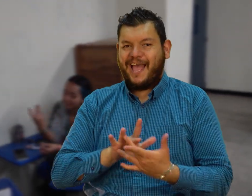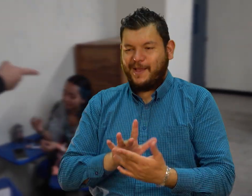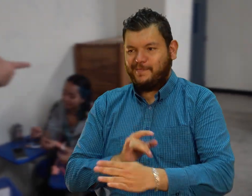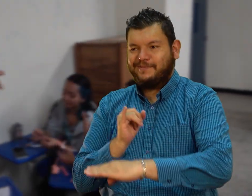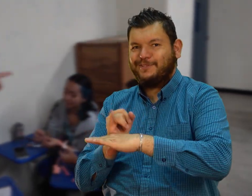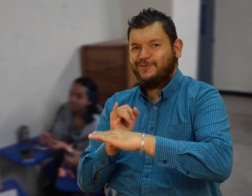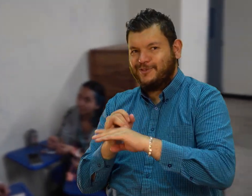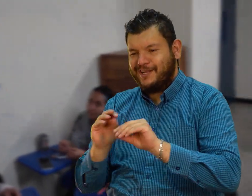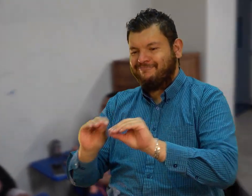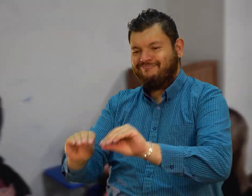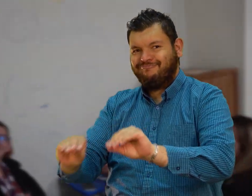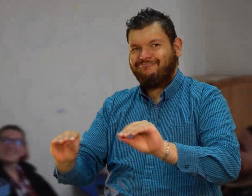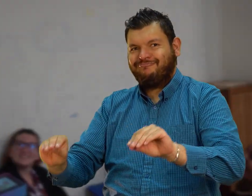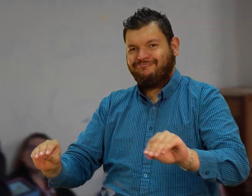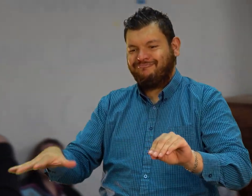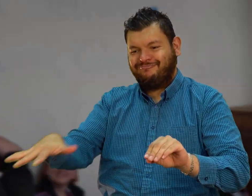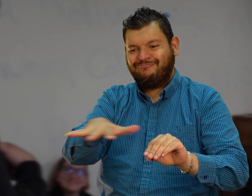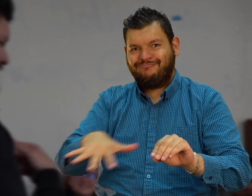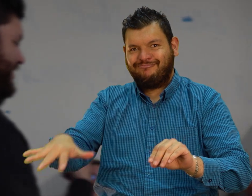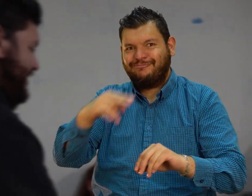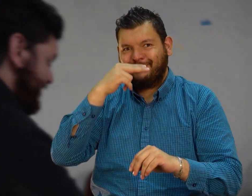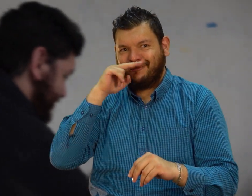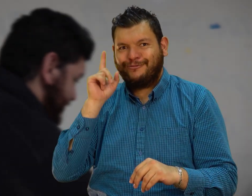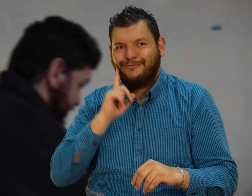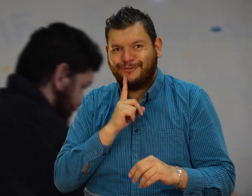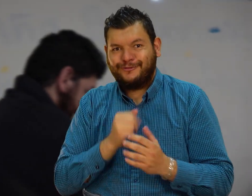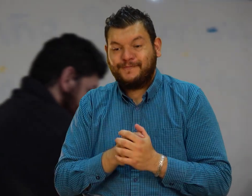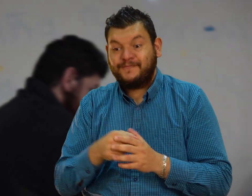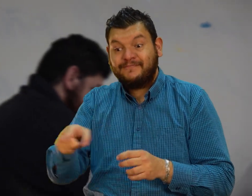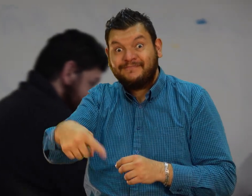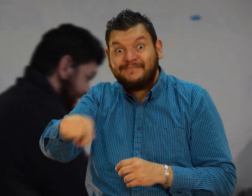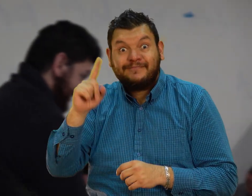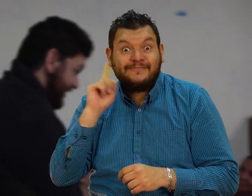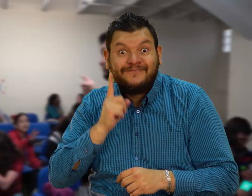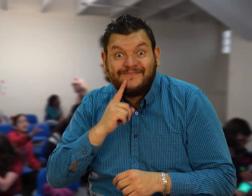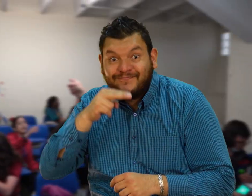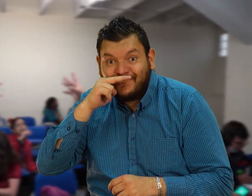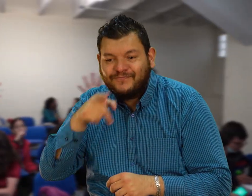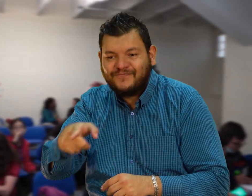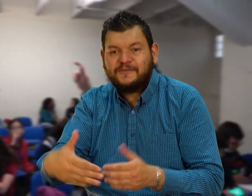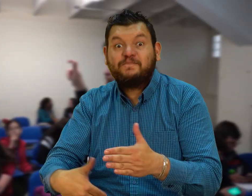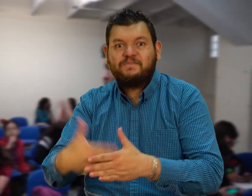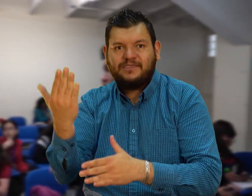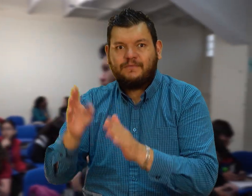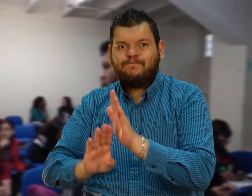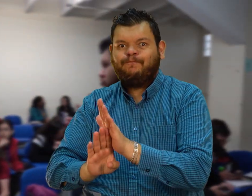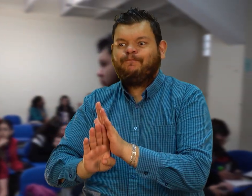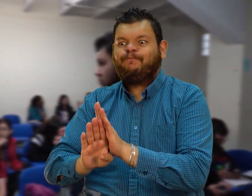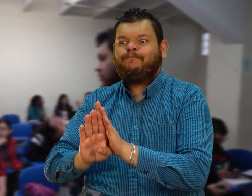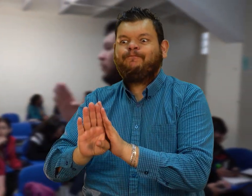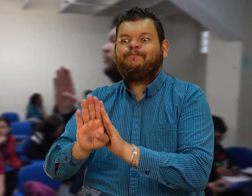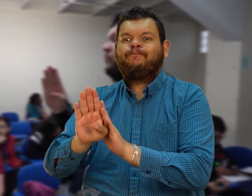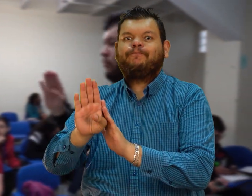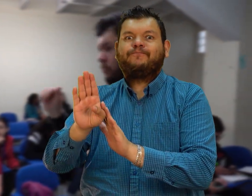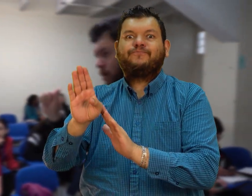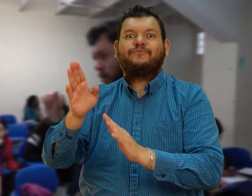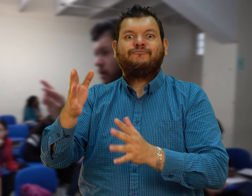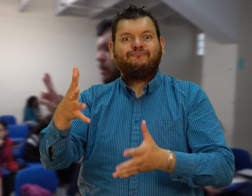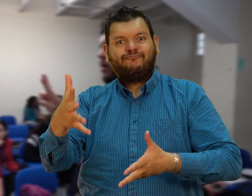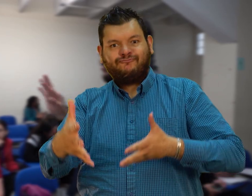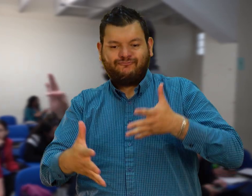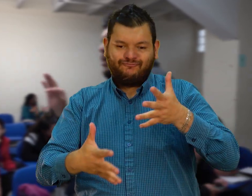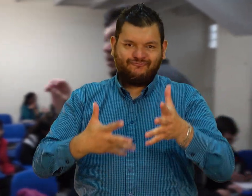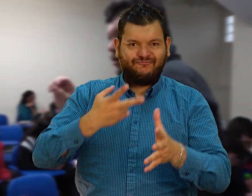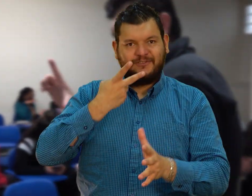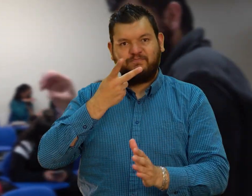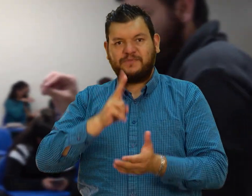de salir a trabajar en una institución, podemos formar a los niños sordos para que tengan un desarrollo adecuado y proficiente en la lengua de señas